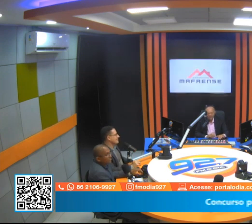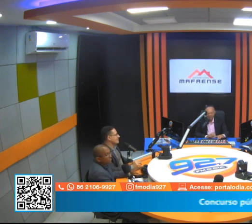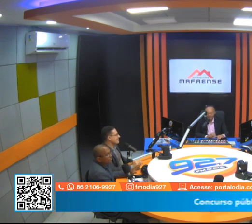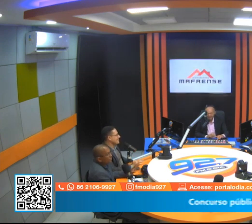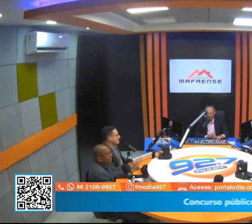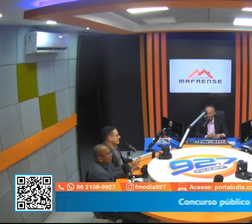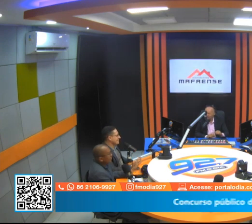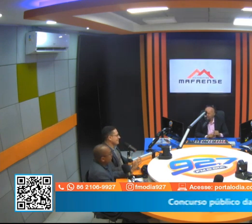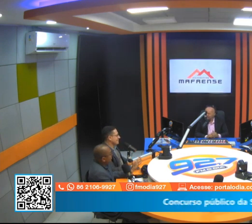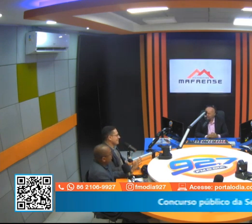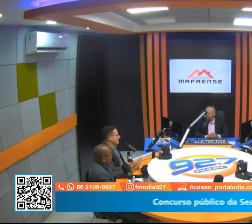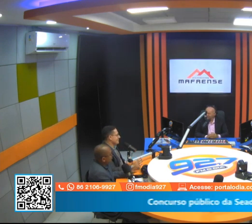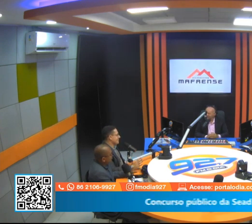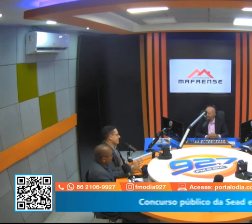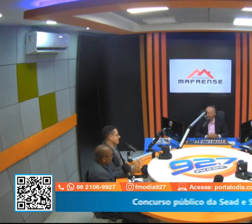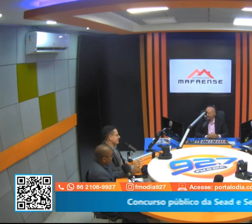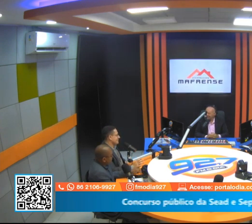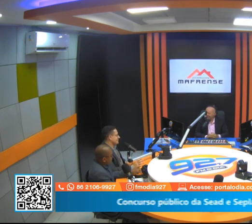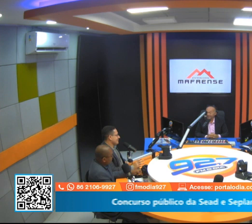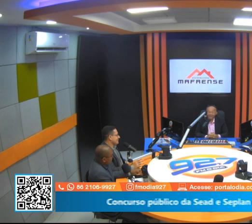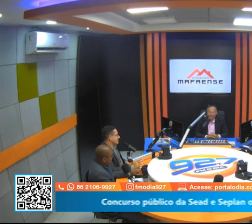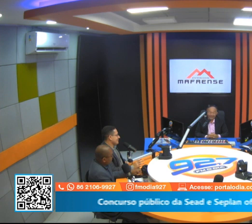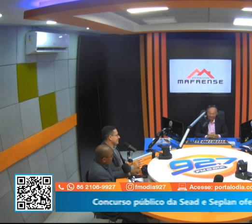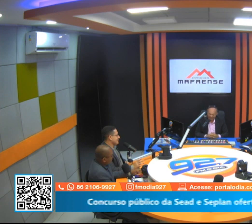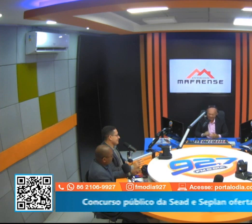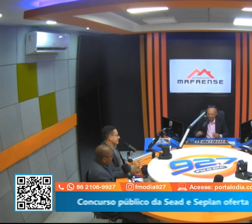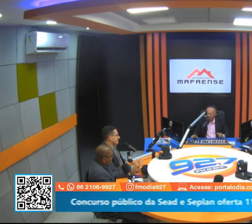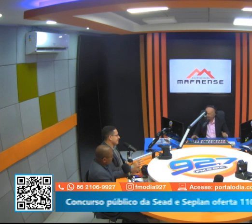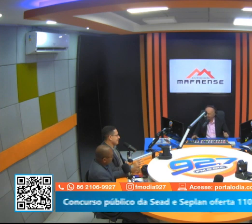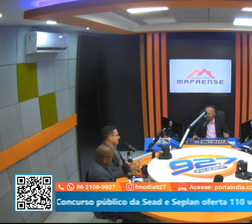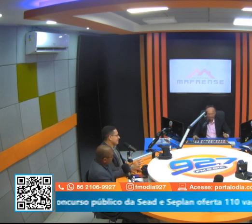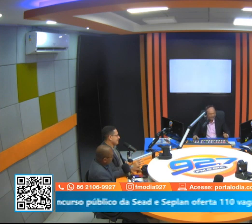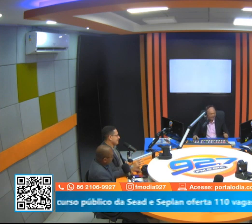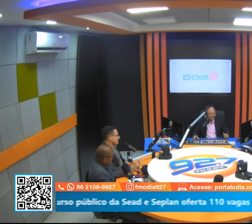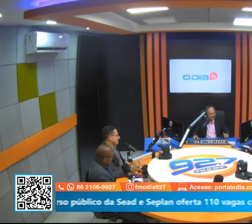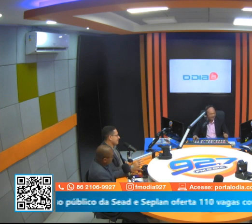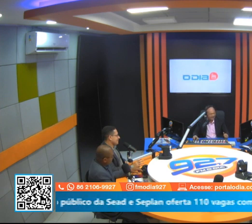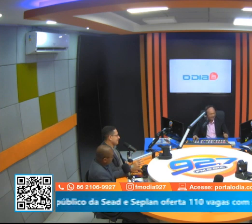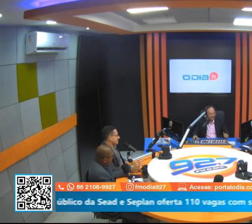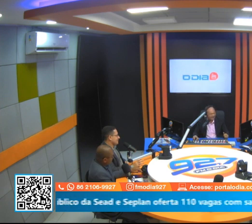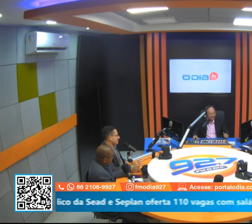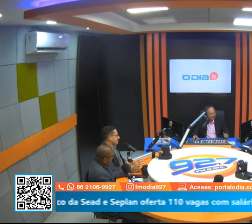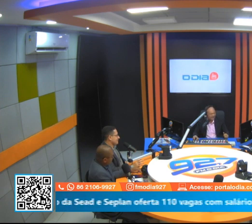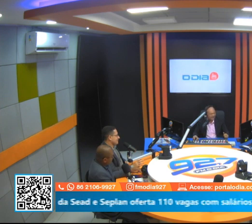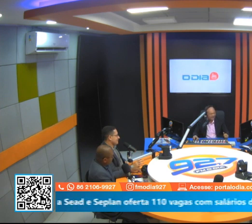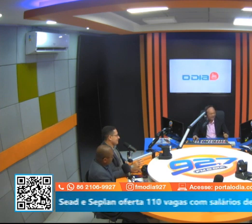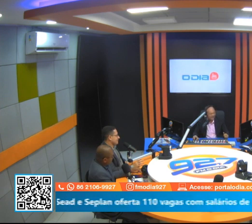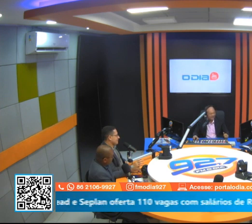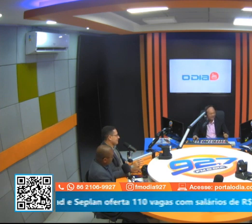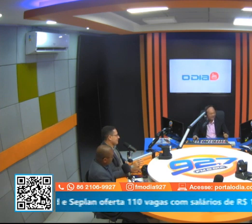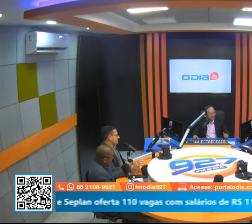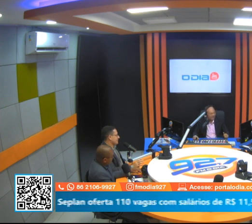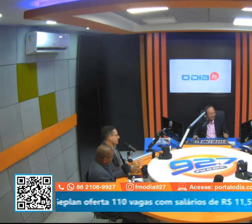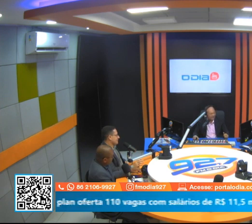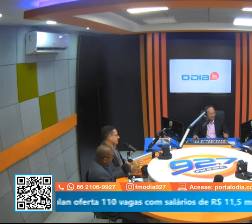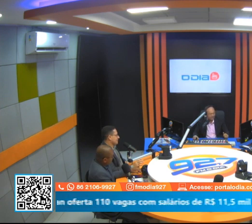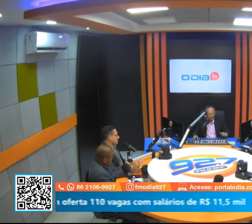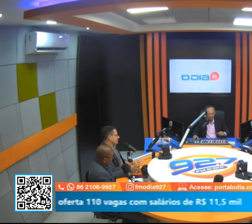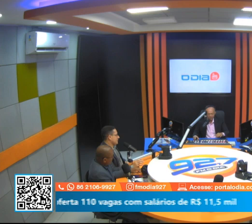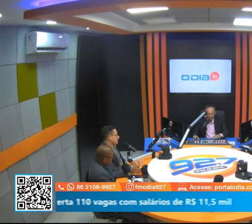um projeto de sociedade fraterna. Zambiana tem detalhes e você acompanha com a gente no